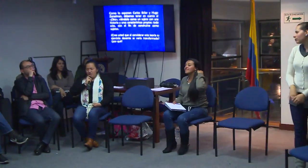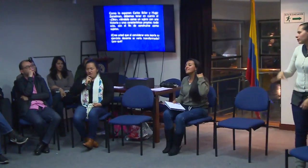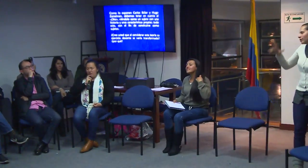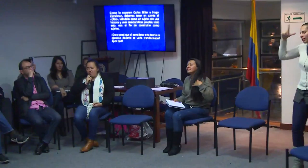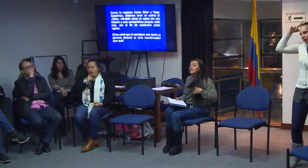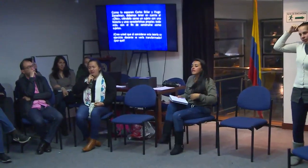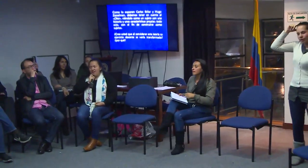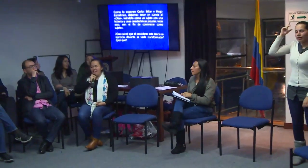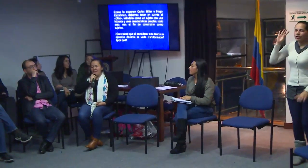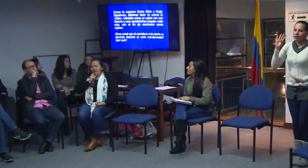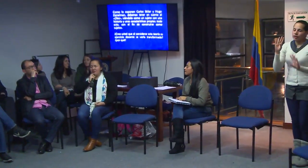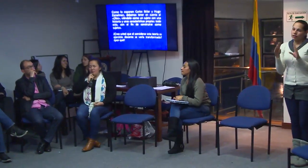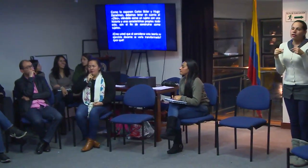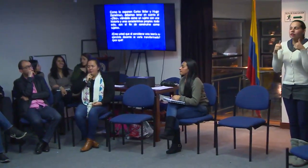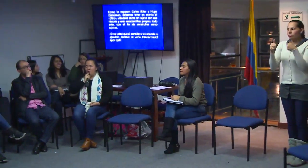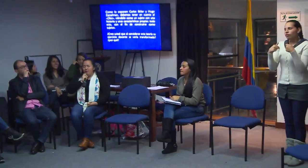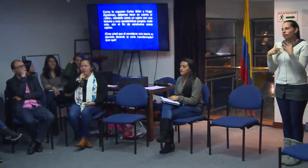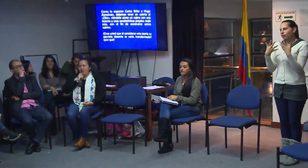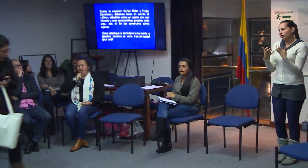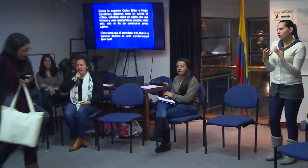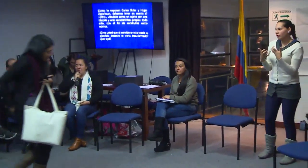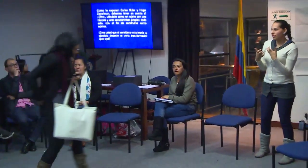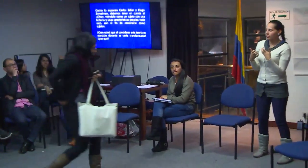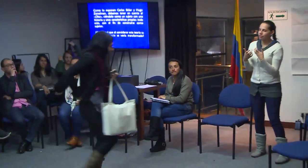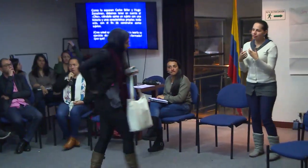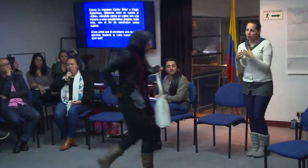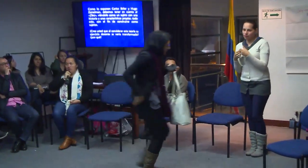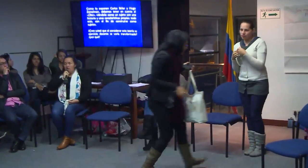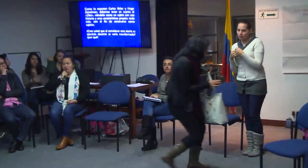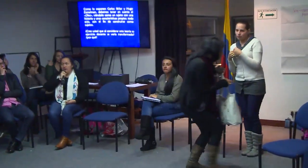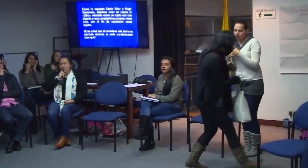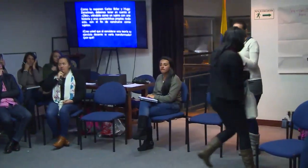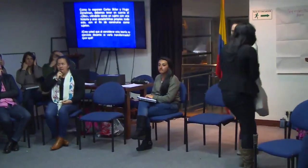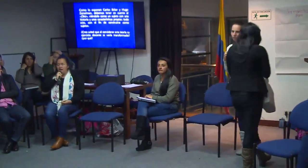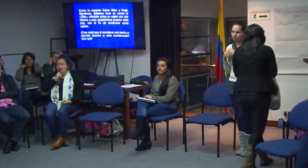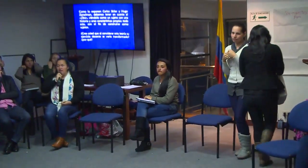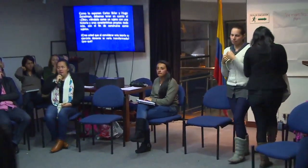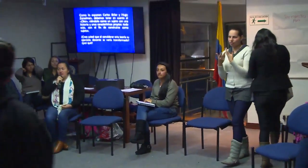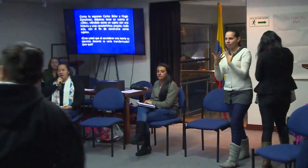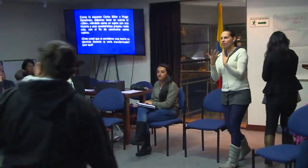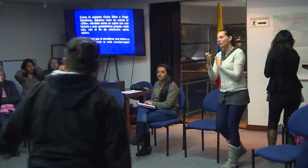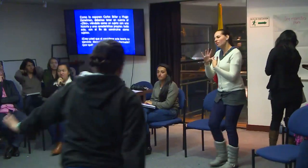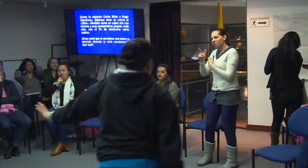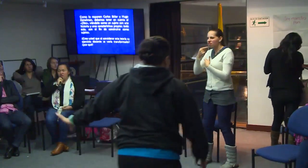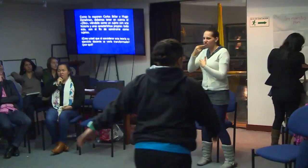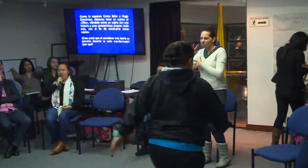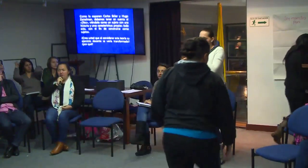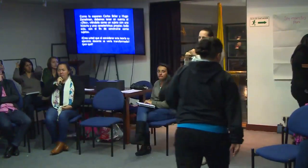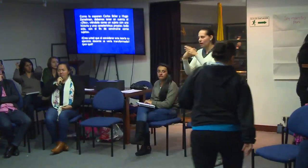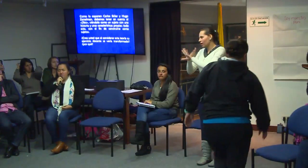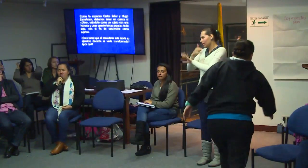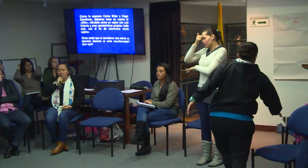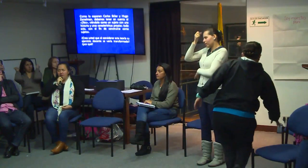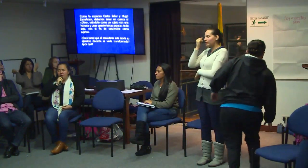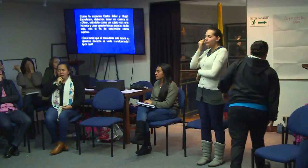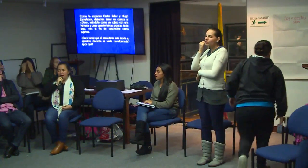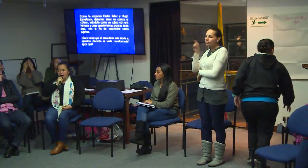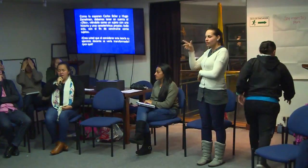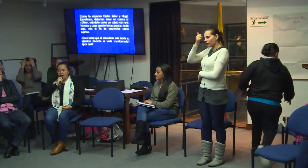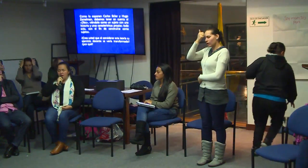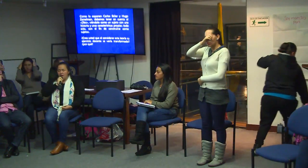Bueno, yo quiero retomar un poco lo que decían el profesor Camilo y el profesor